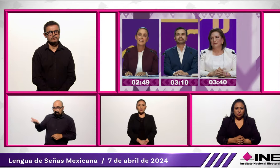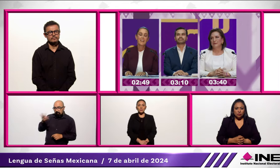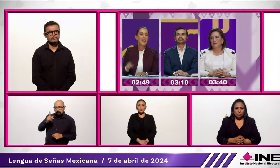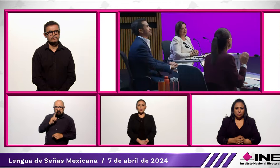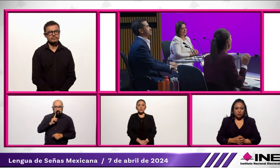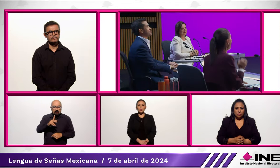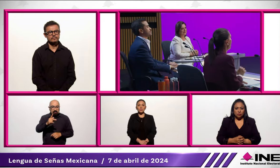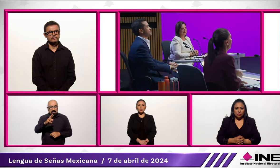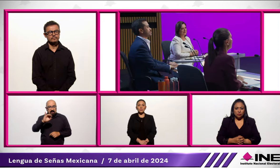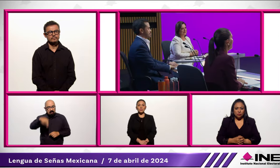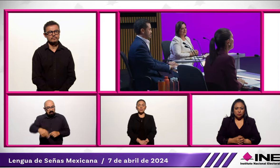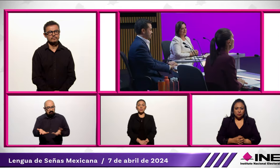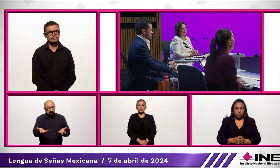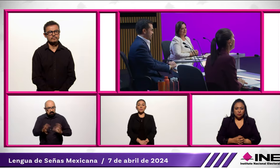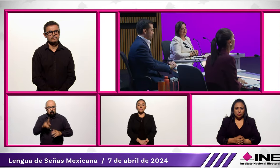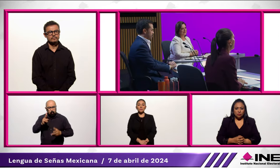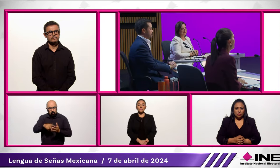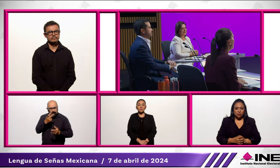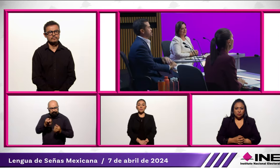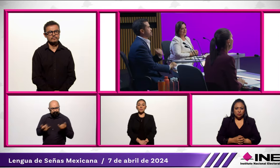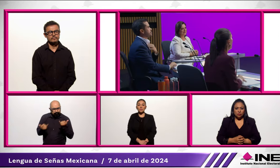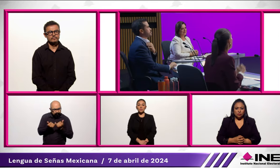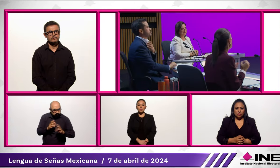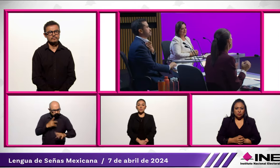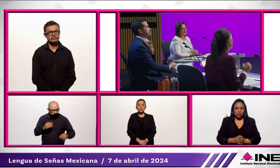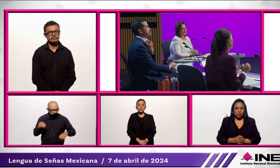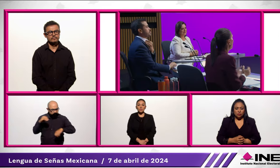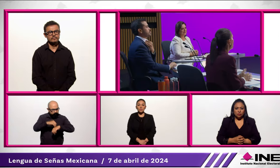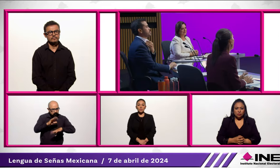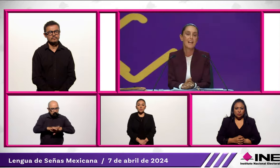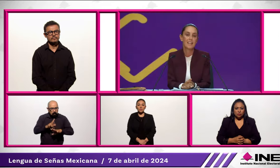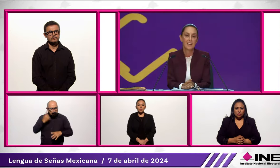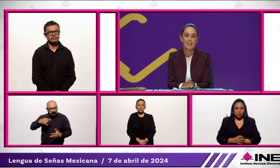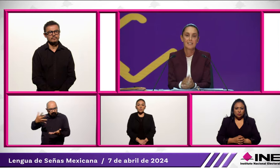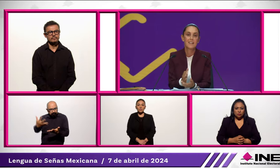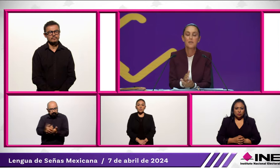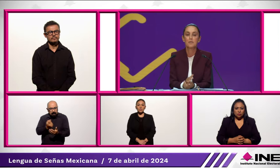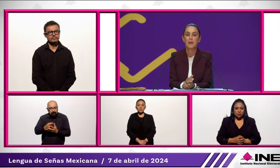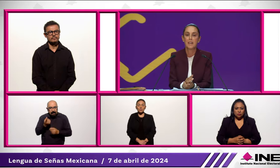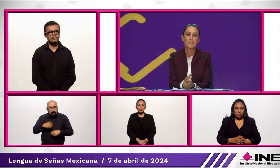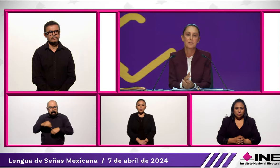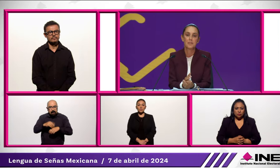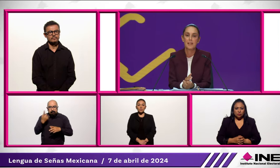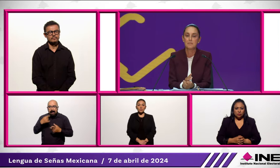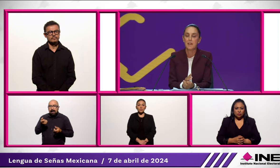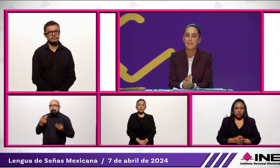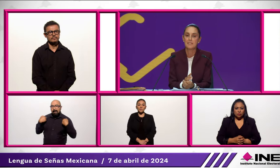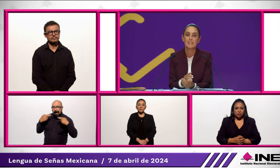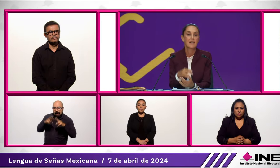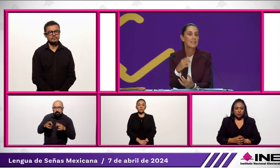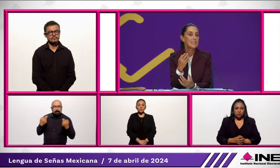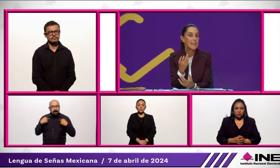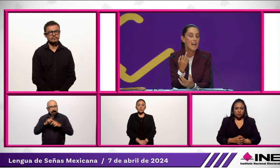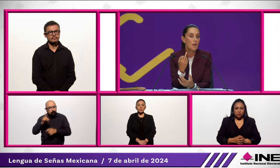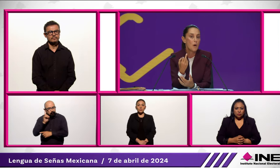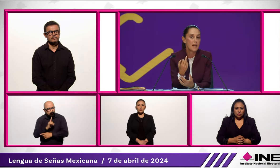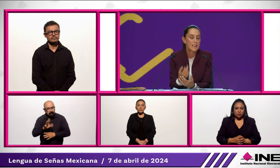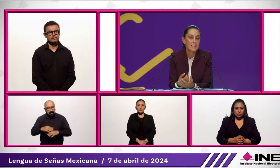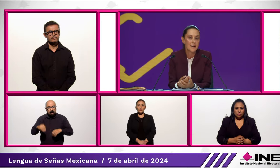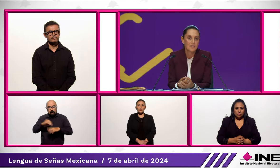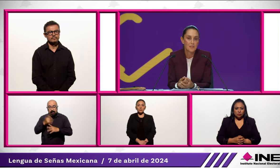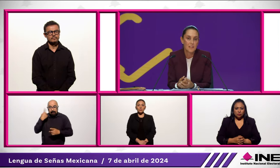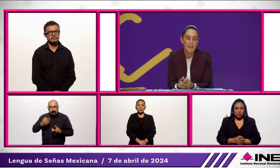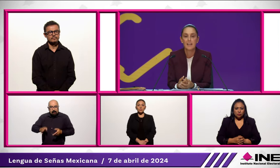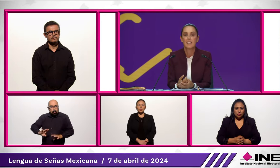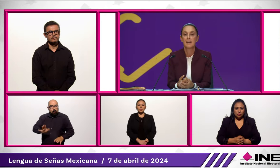PRIAN. E igual estamos planteando la recuperación salarial de los maestros, de las maestras, de la